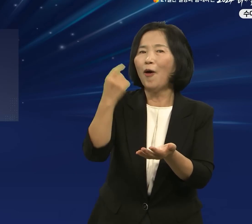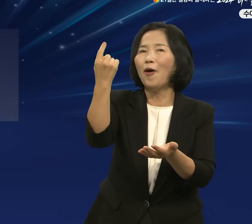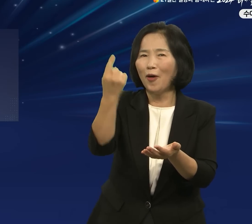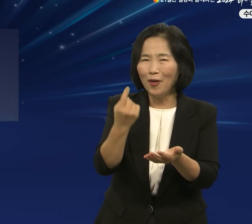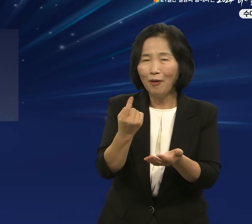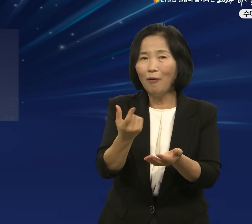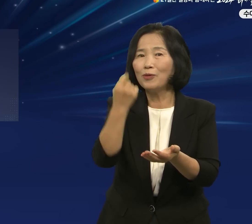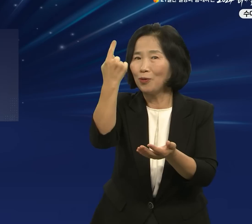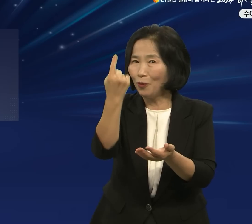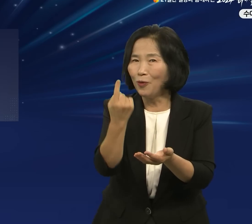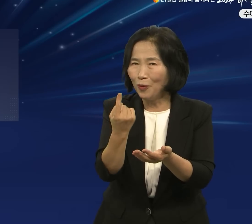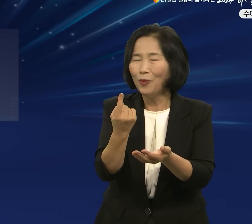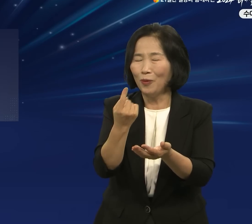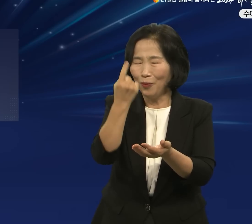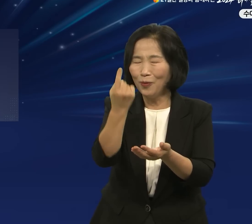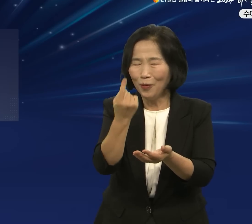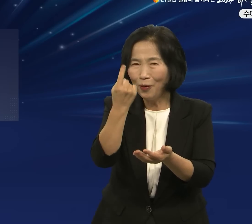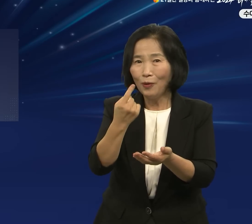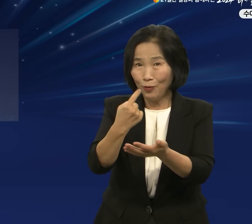오.